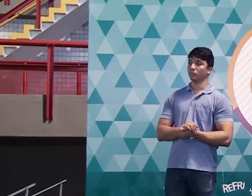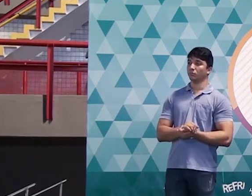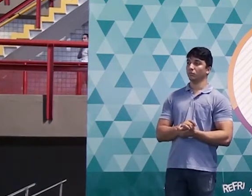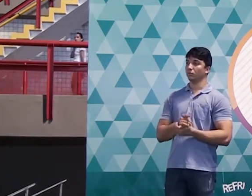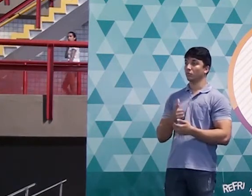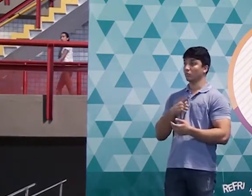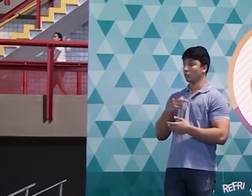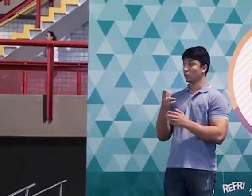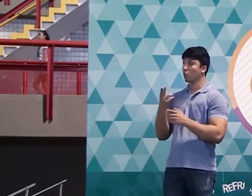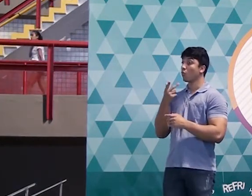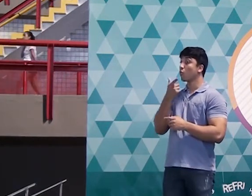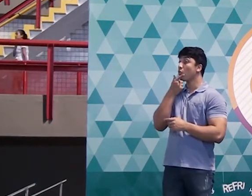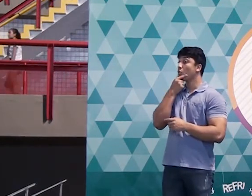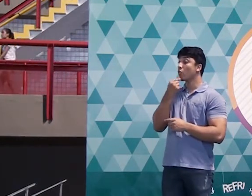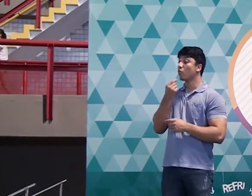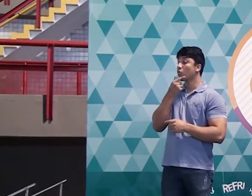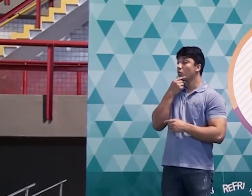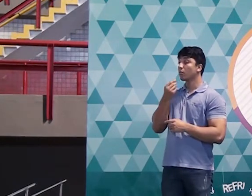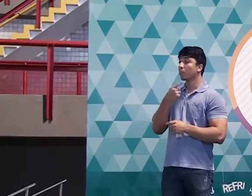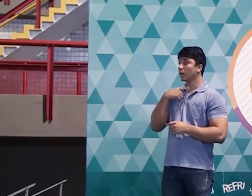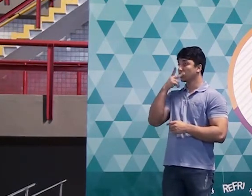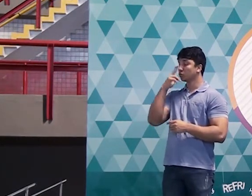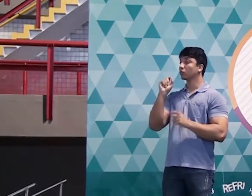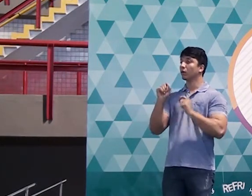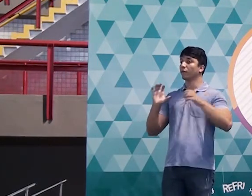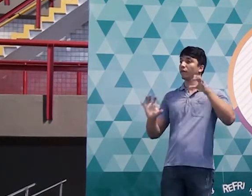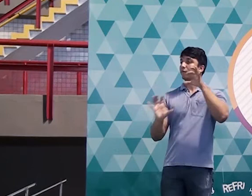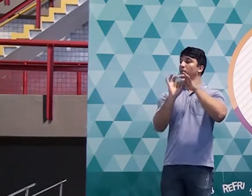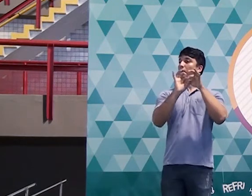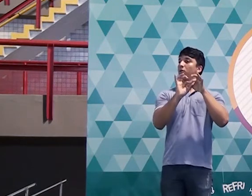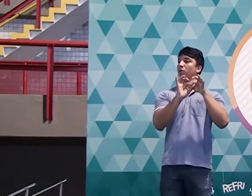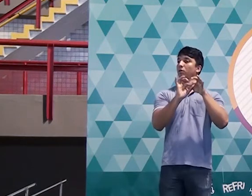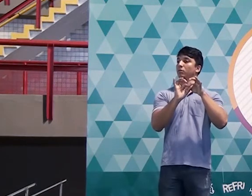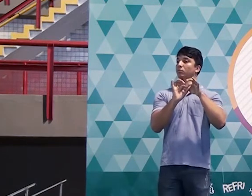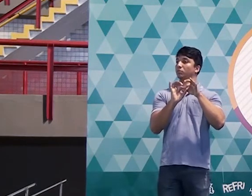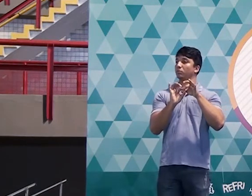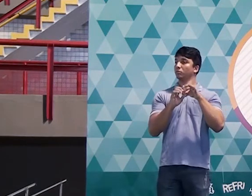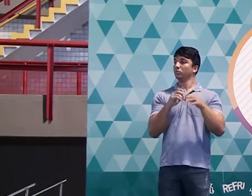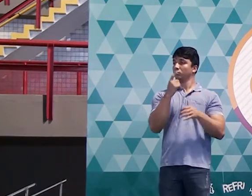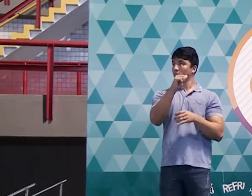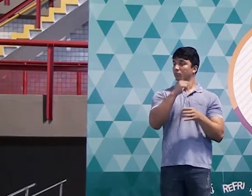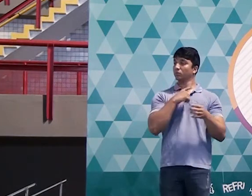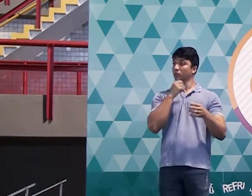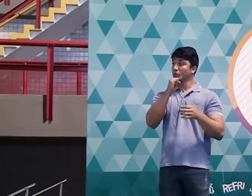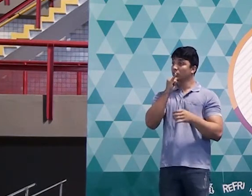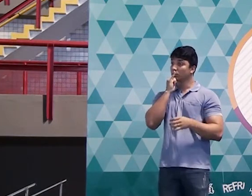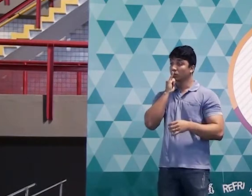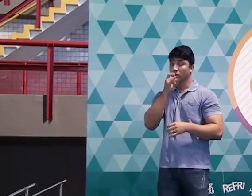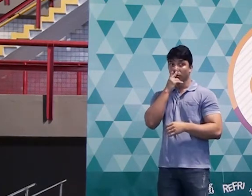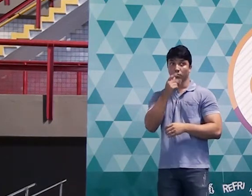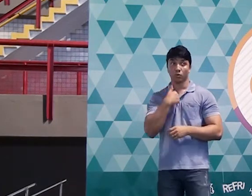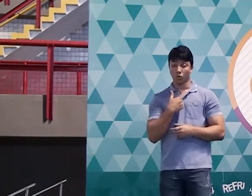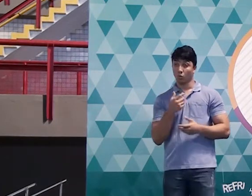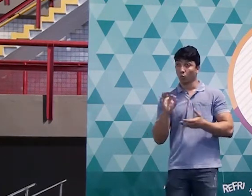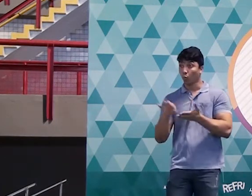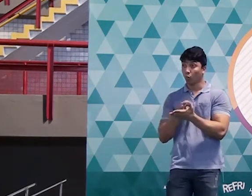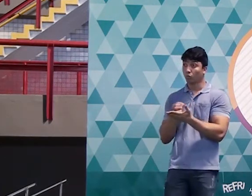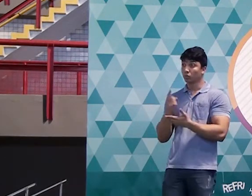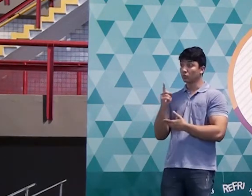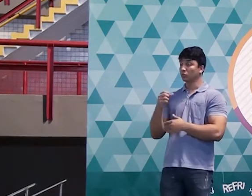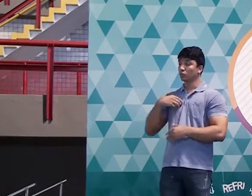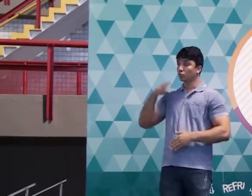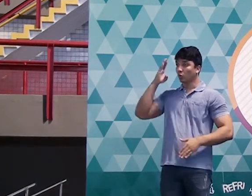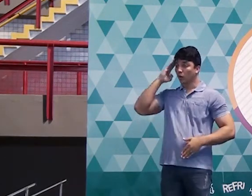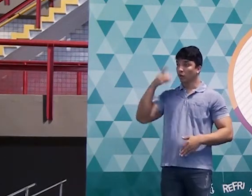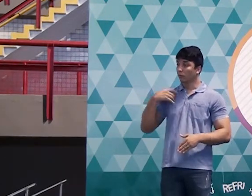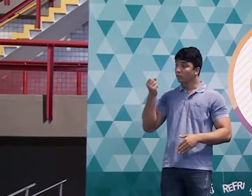o homem, está dizendo que um promete fidelidade ao outro. Se eu fosse contratar um soldado para